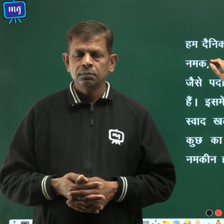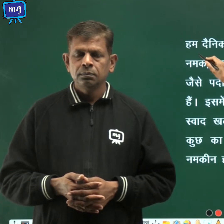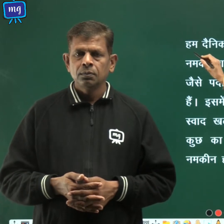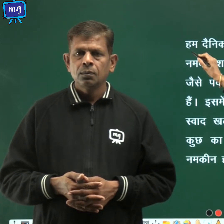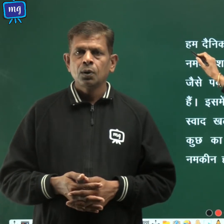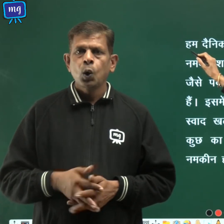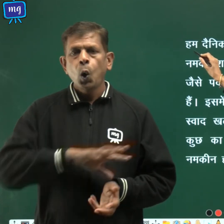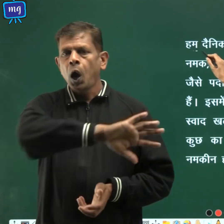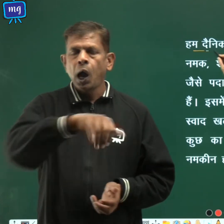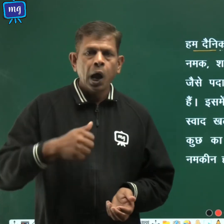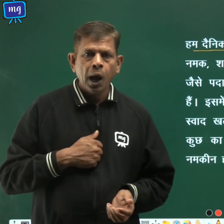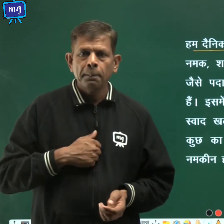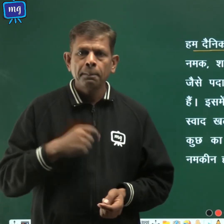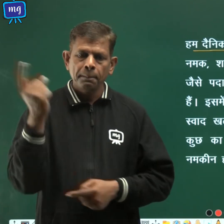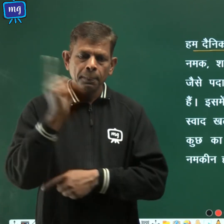हम दैनिक जीवन में